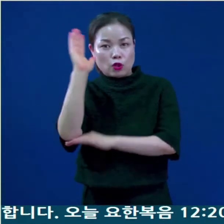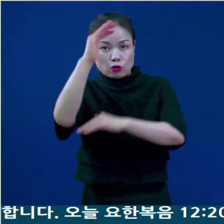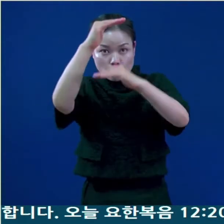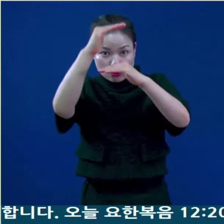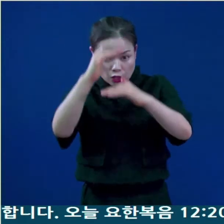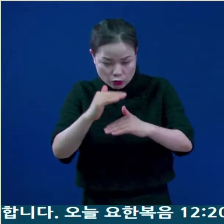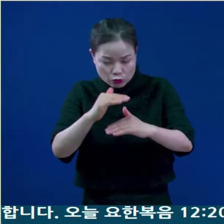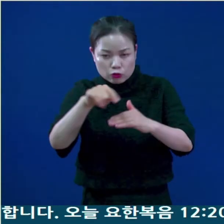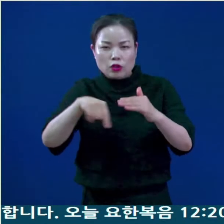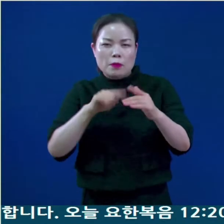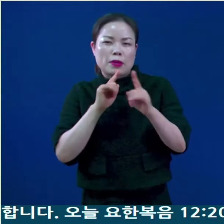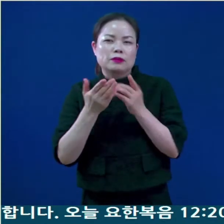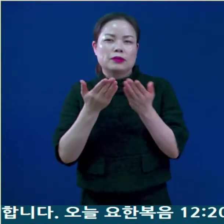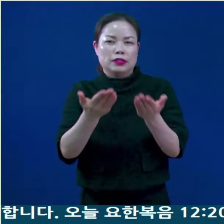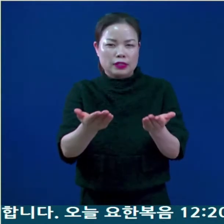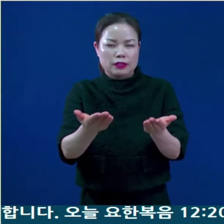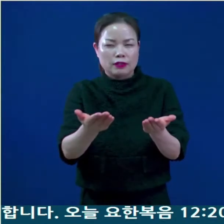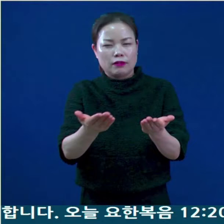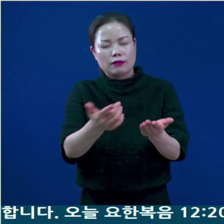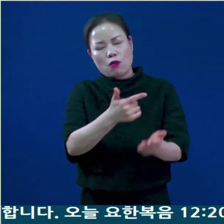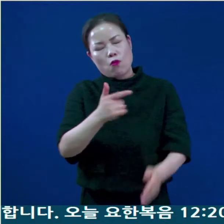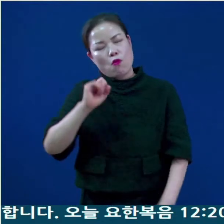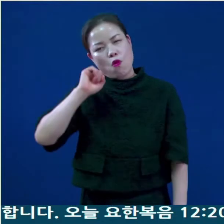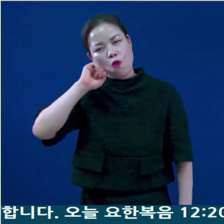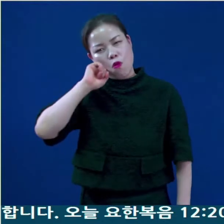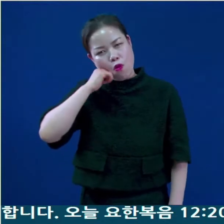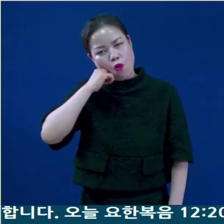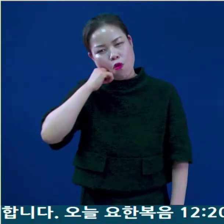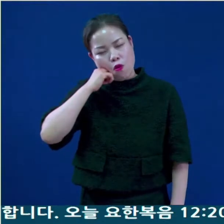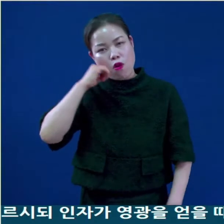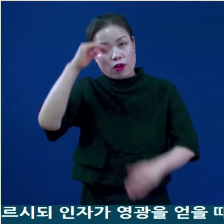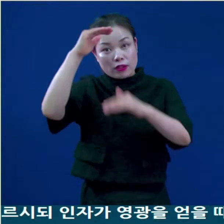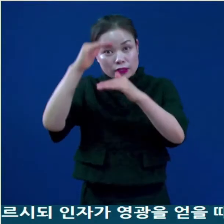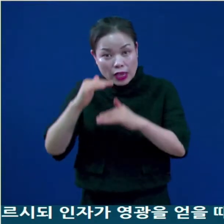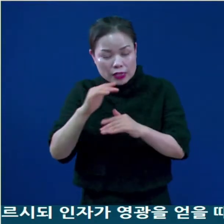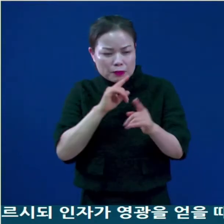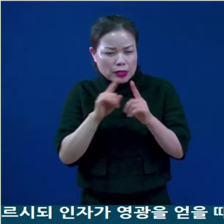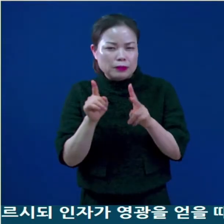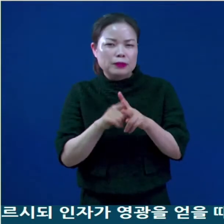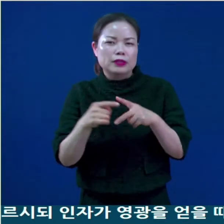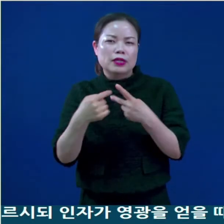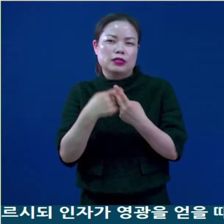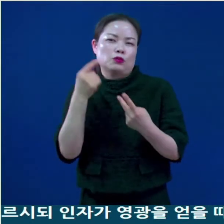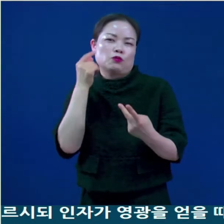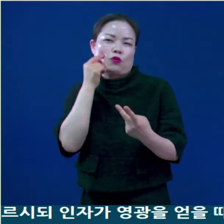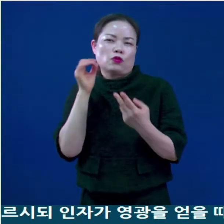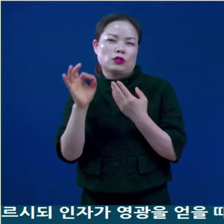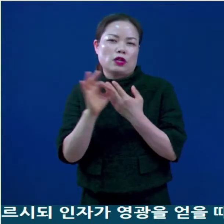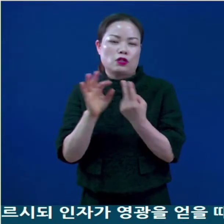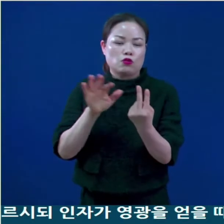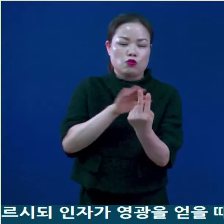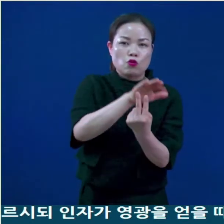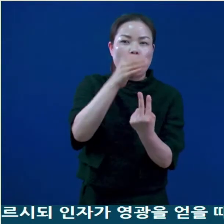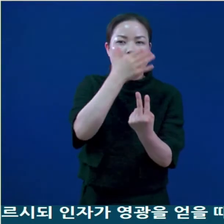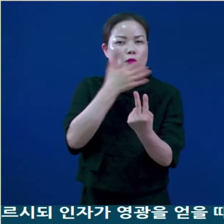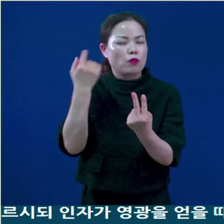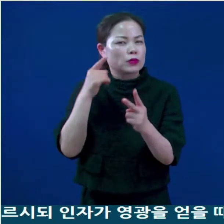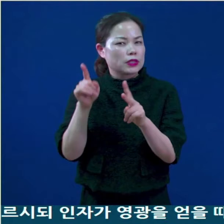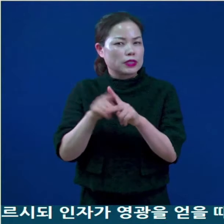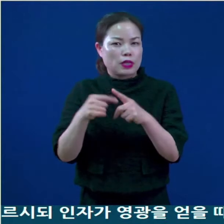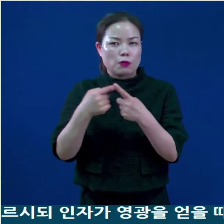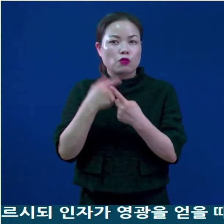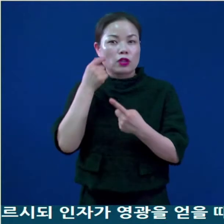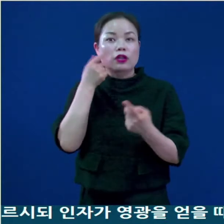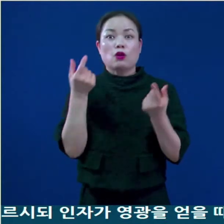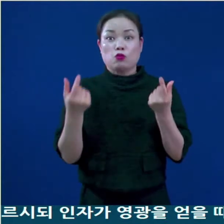이런 말씀을 다루는 것은 굉장히 어렵습니다. 그런데 이 말씀을 이해하지 못하면 요한복음을 이해한 게 아닙니다.